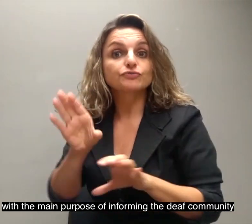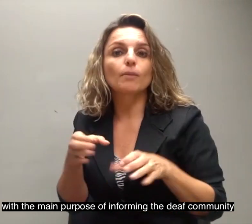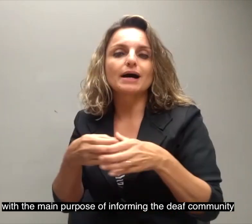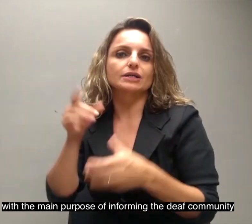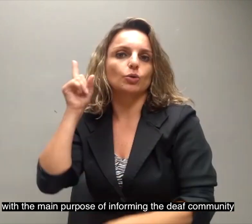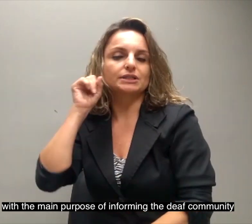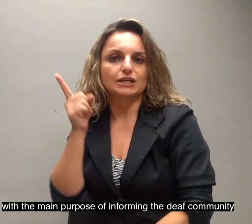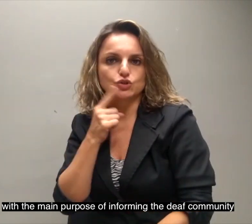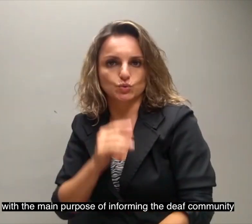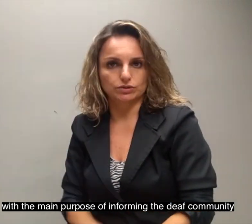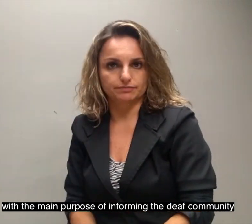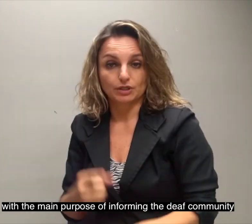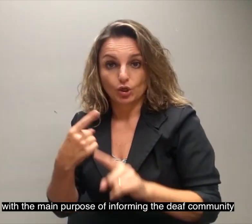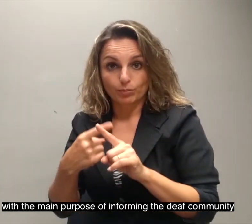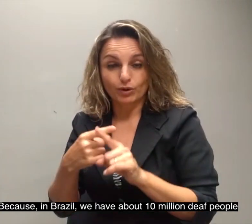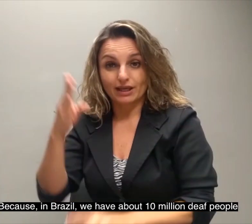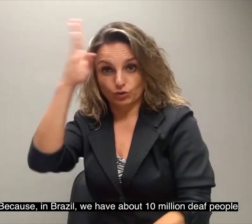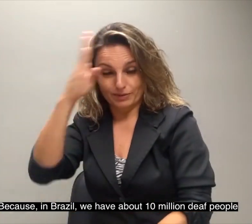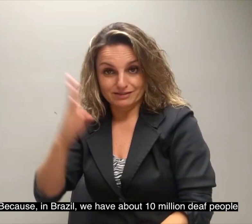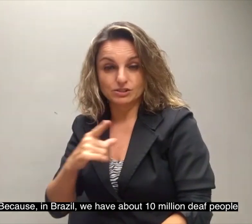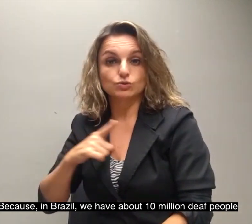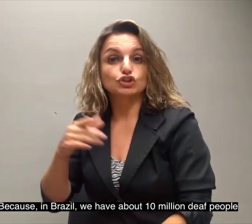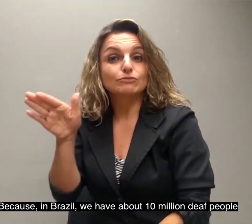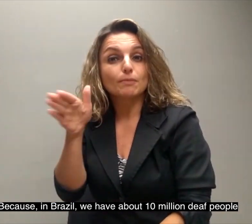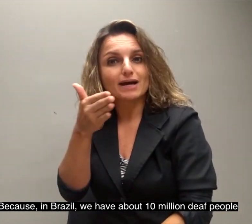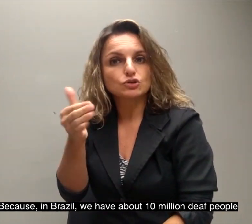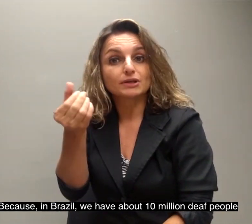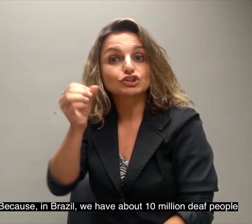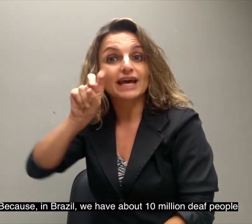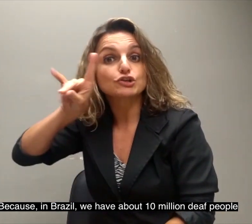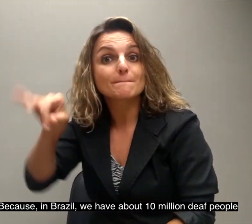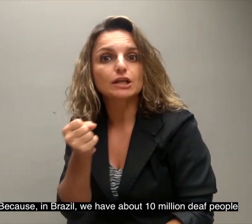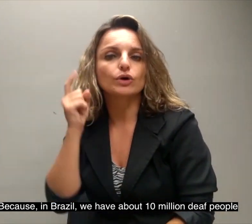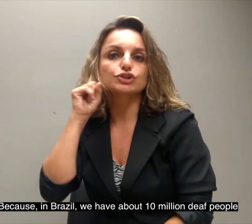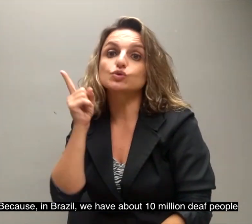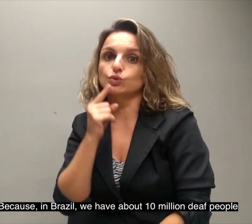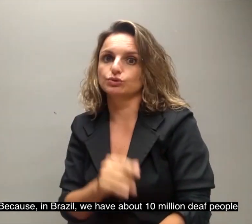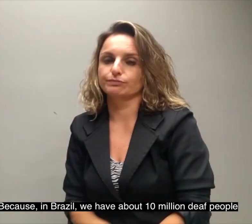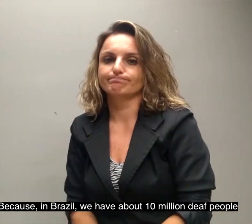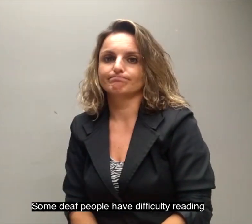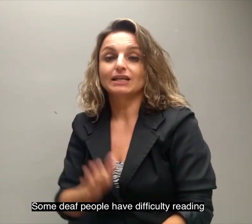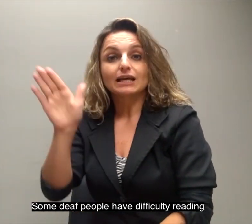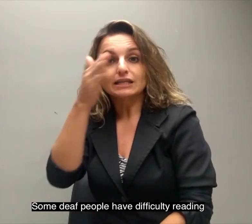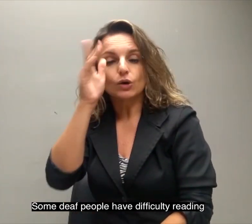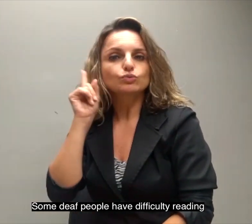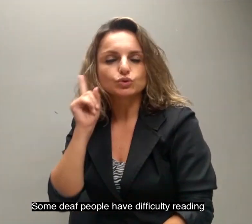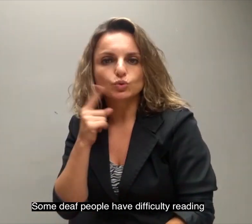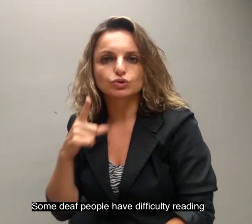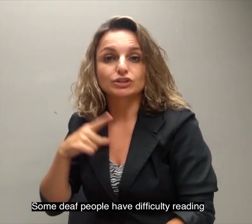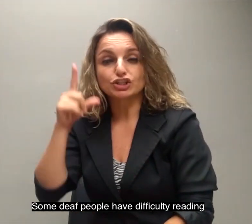informar a comunidade surda, porque no Brasil nós temos mais ou menos 10 milhões de surdos. E alguns surdos têm